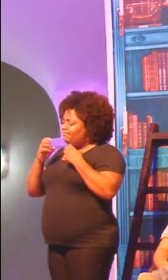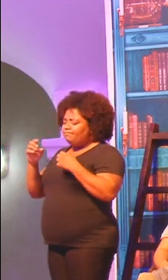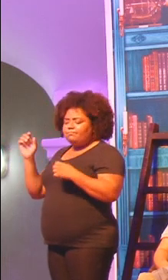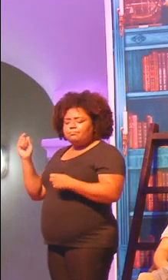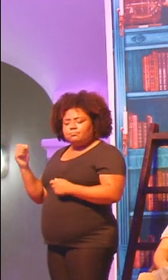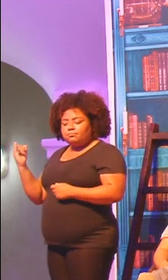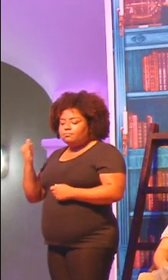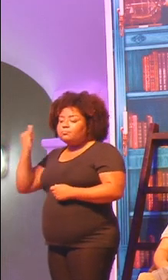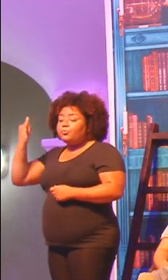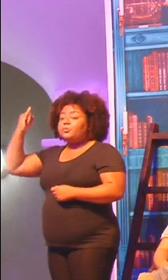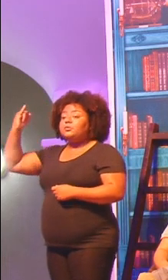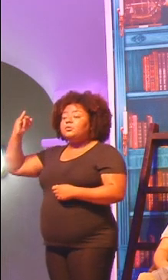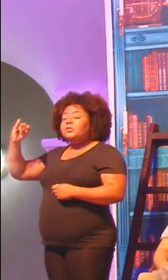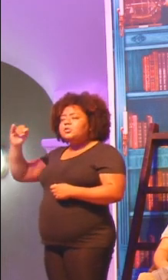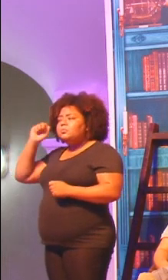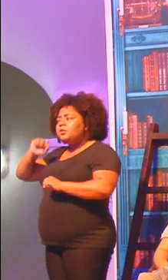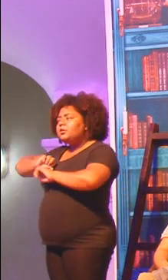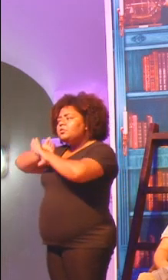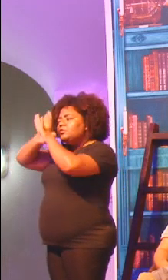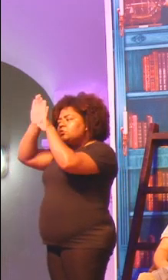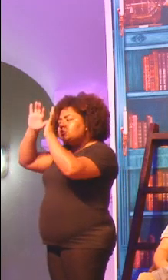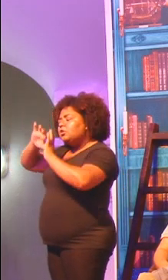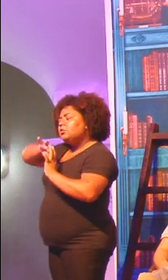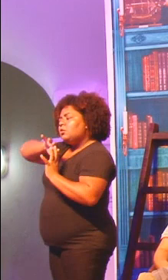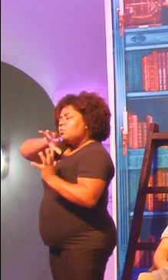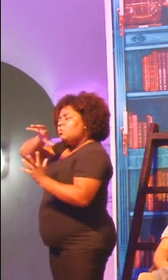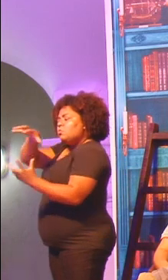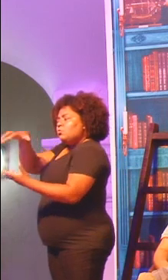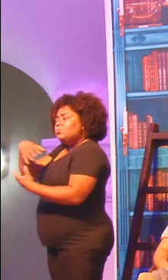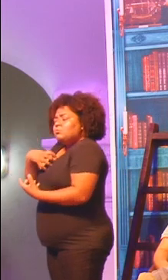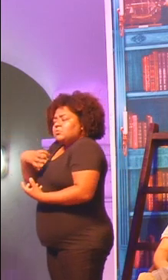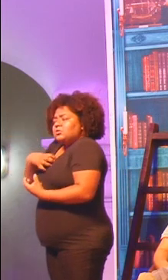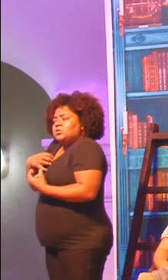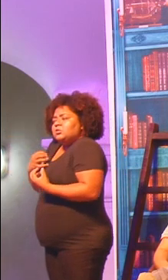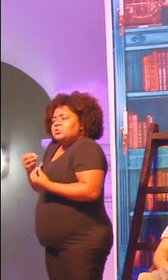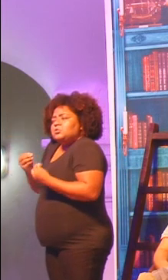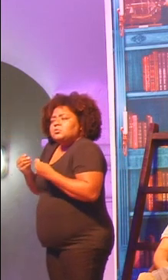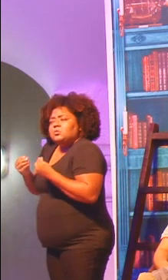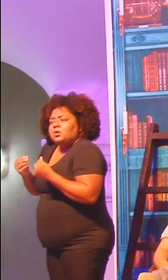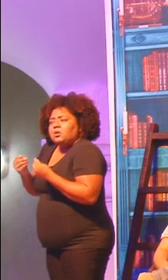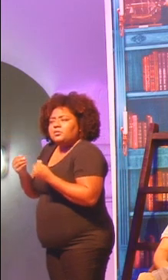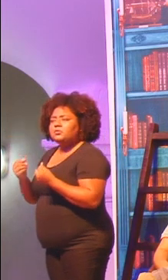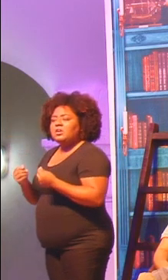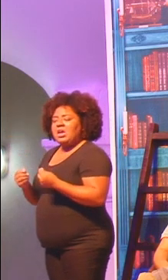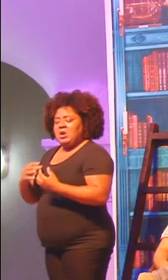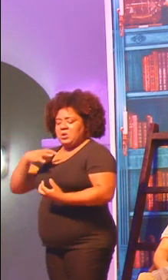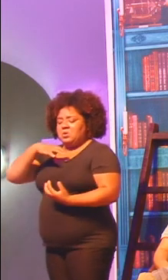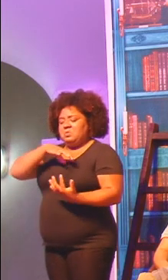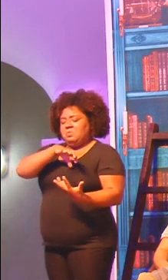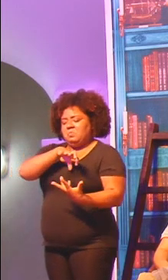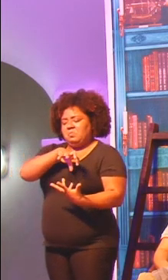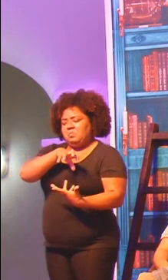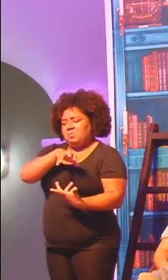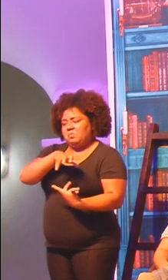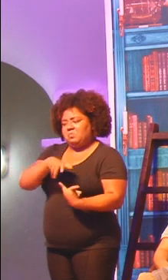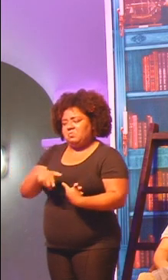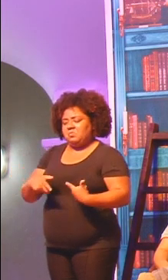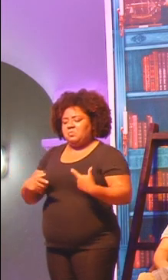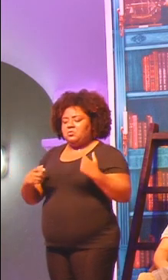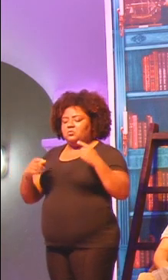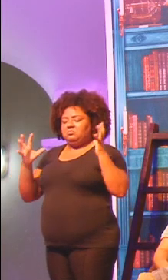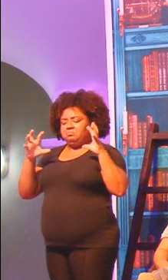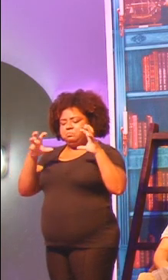mais, com muito mais sensibilidade do que esse mundo brutalizado